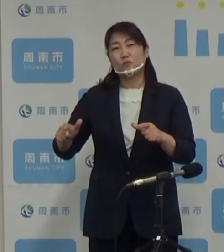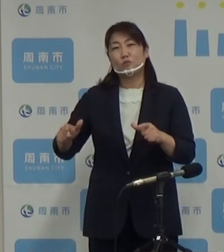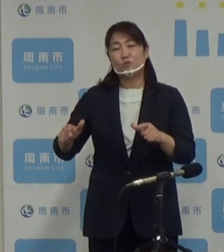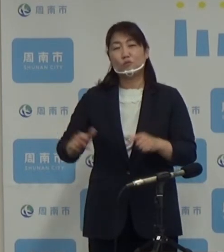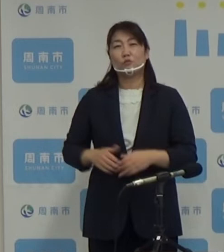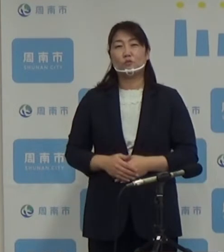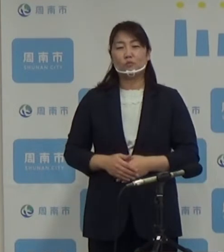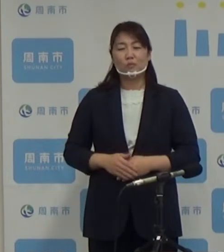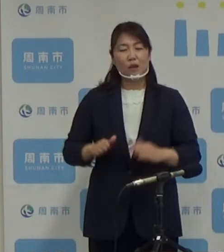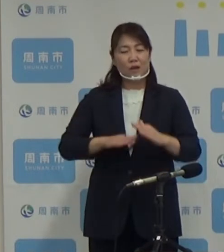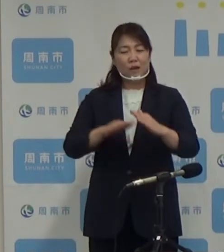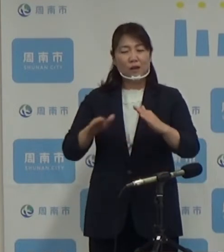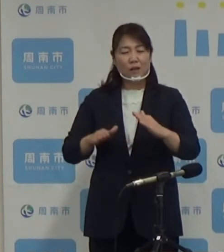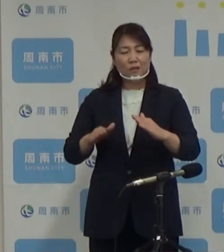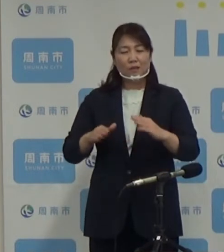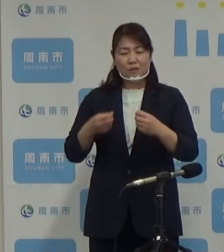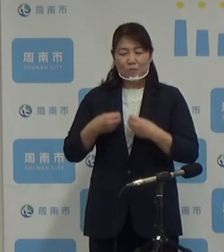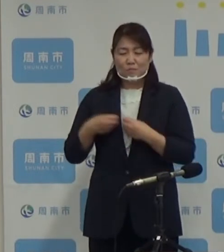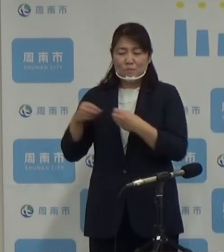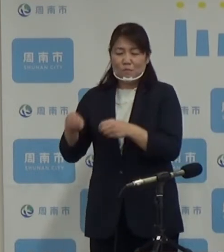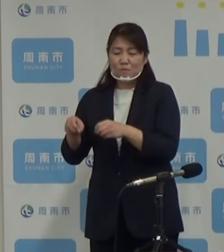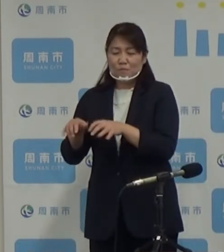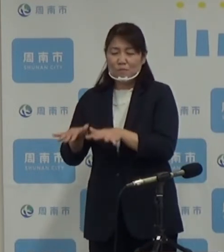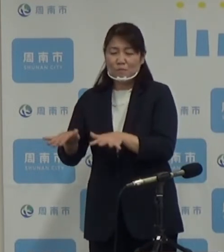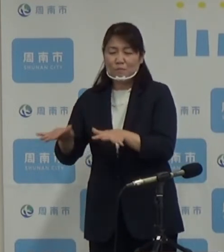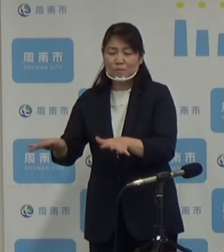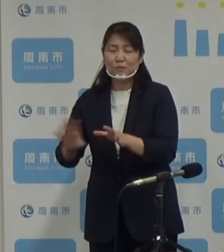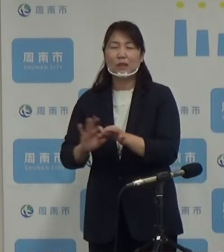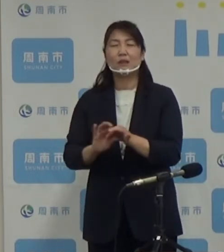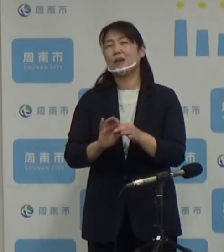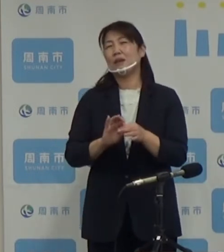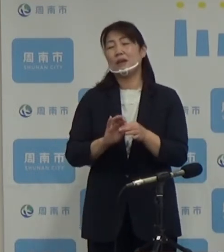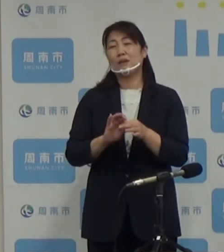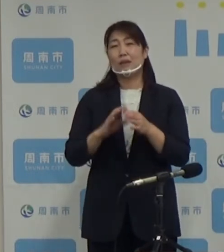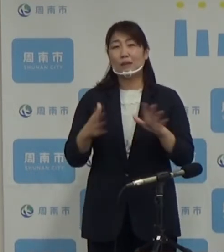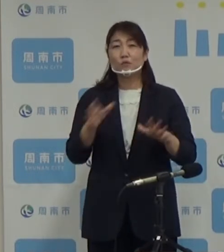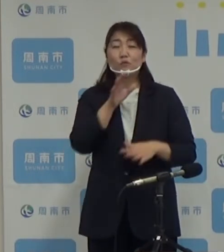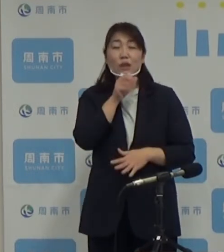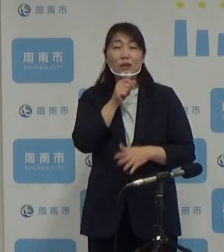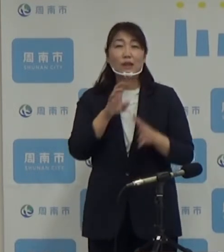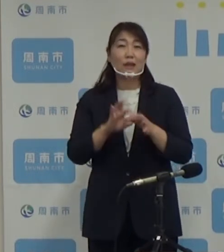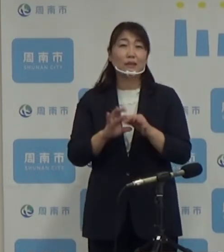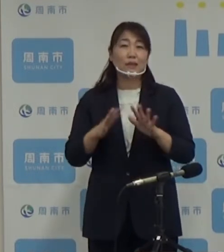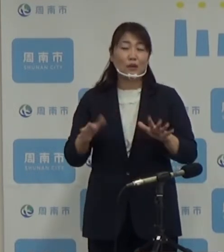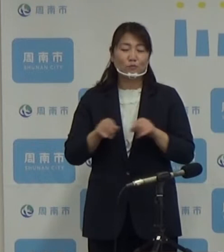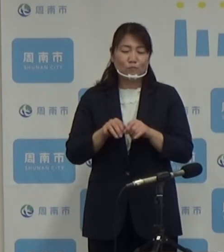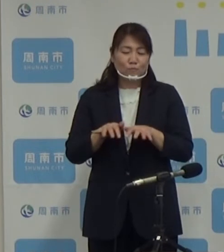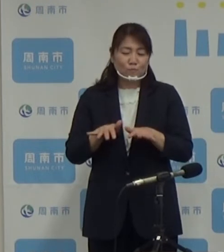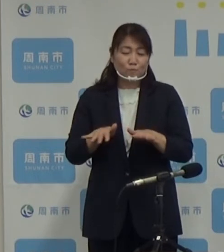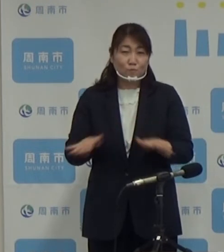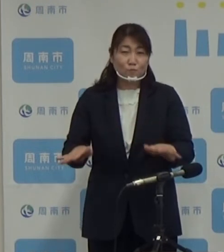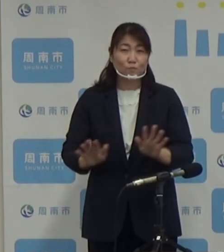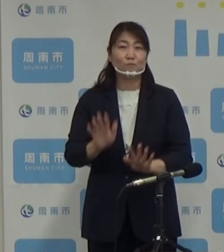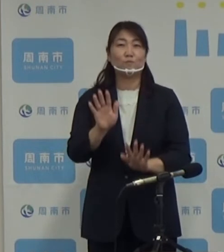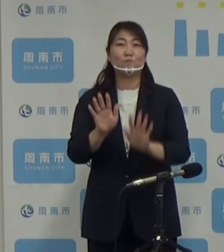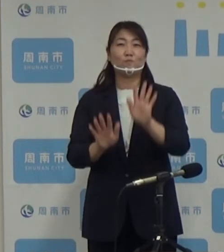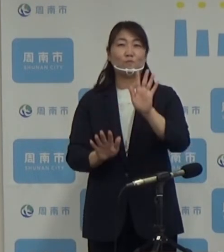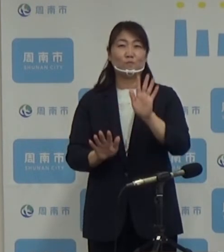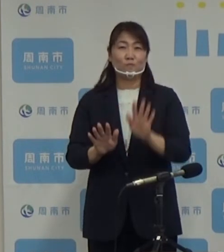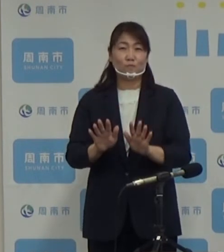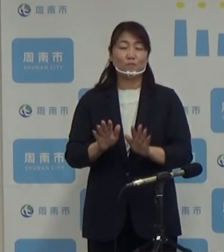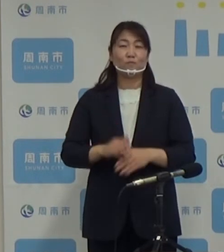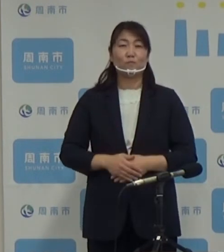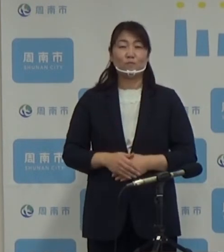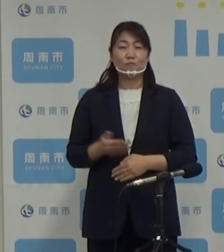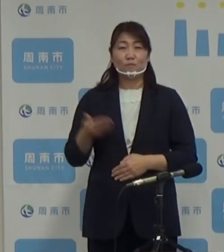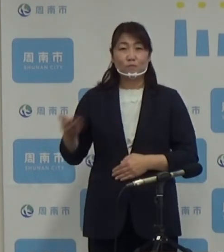家庭内感染などにより全世代に感染が広がっている状況です